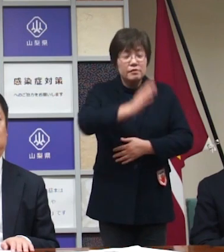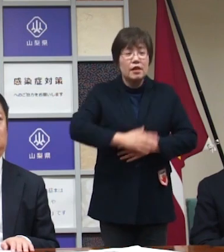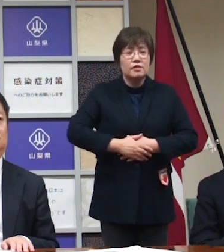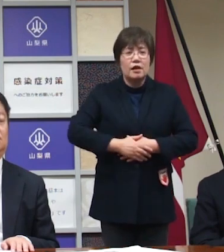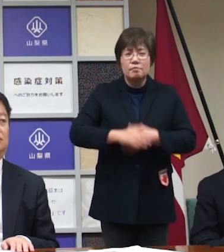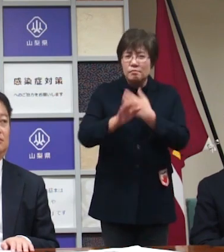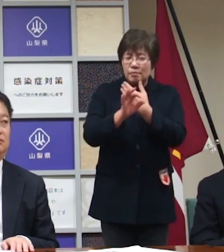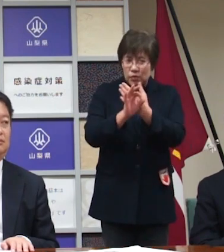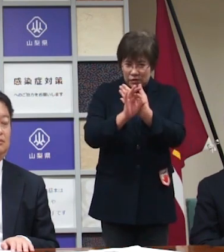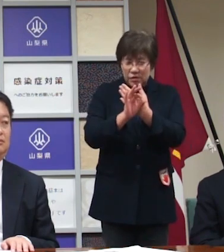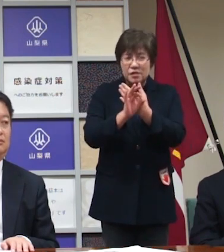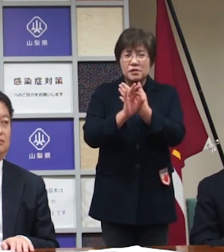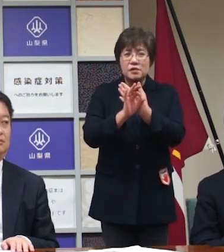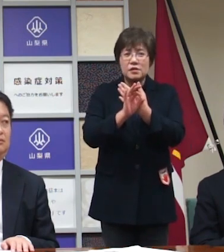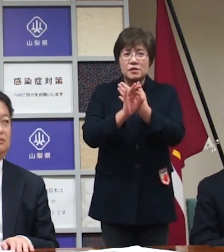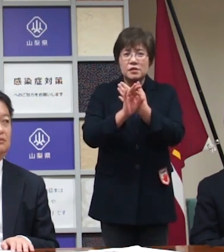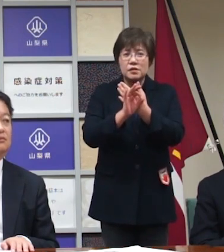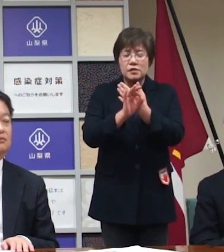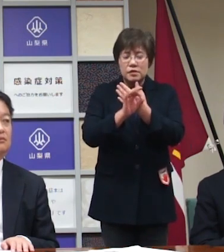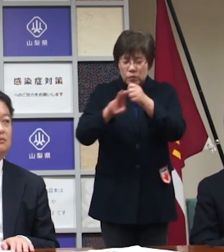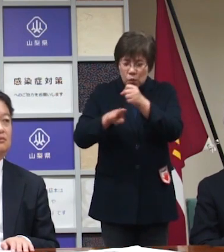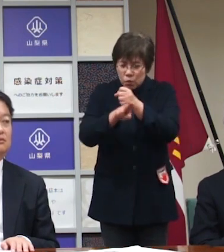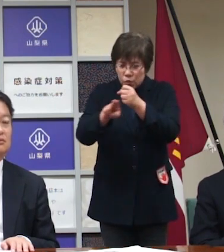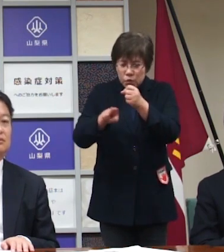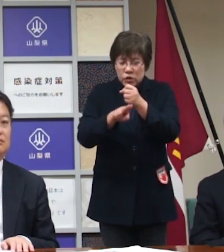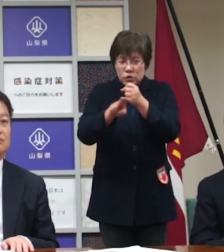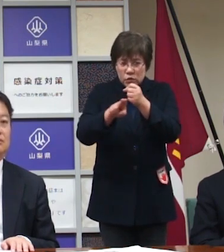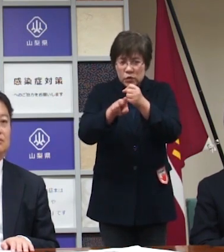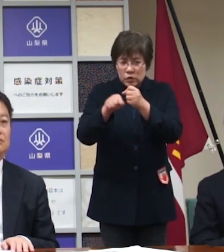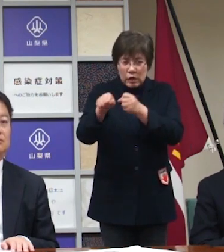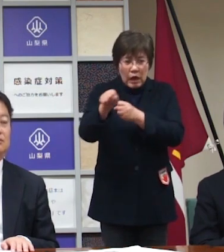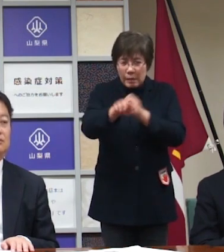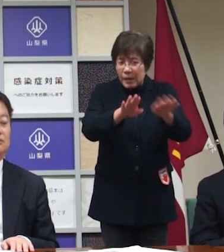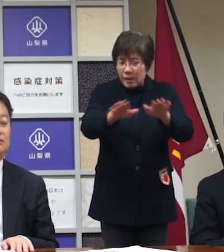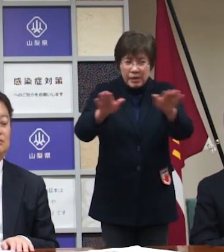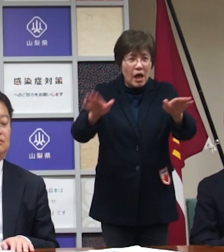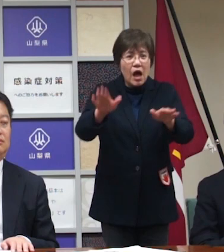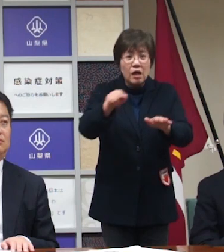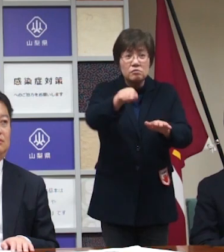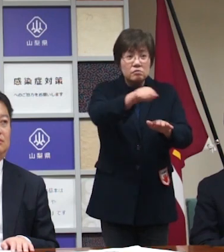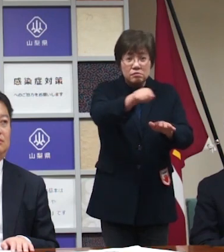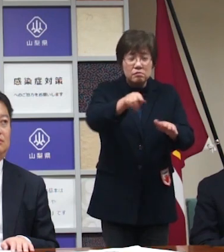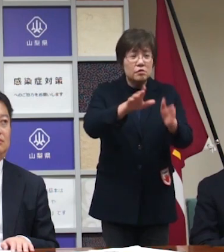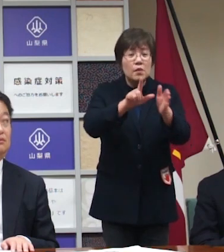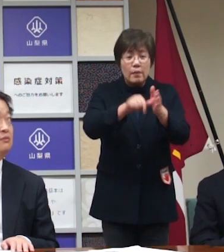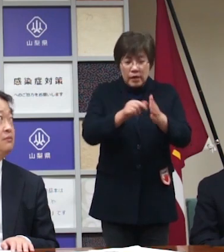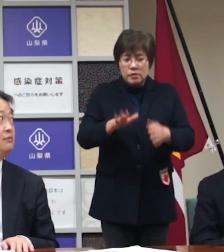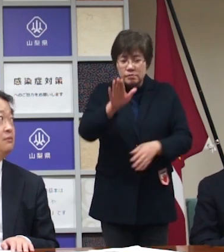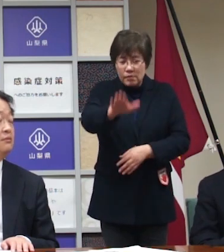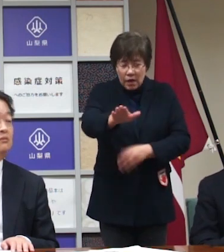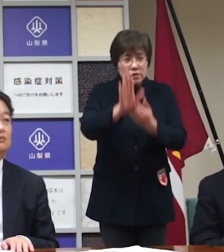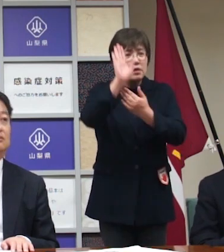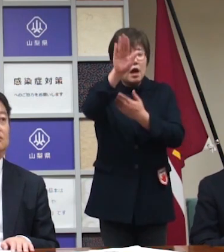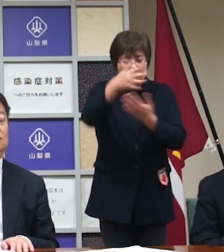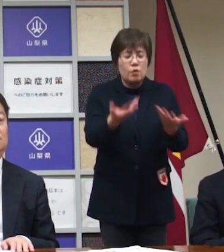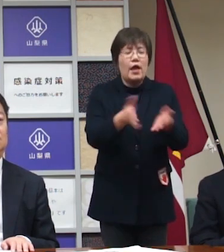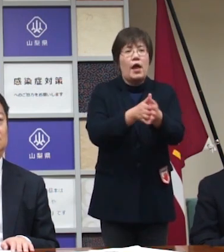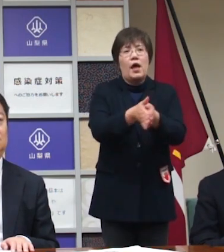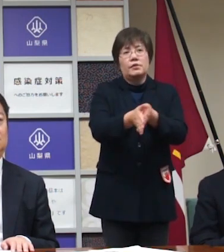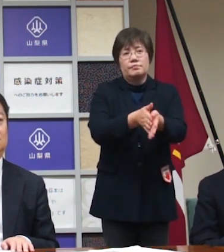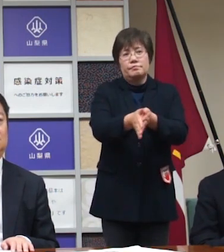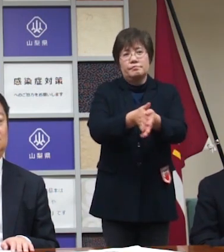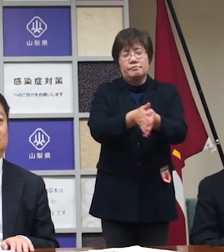う万が一ウイルスがついているような場合は手洗いをすることによって自